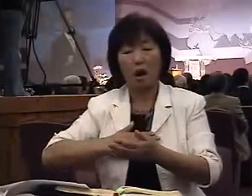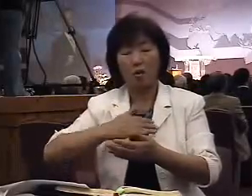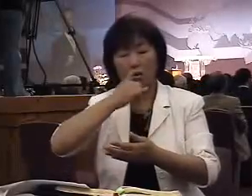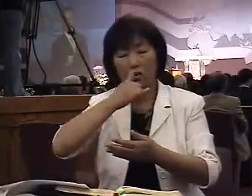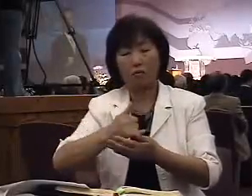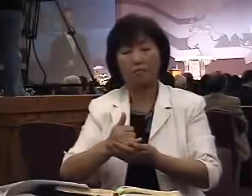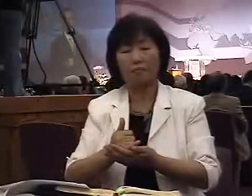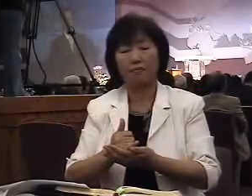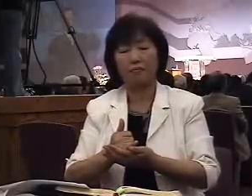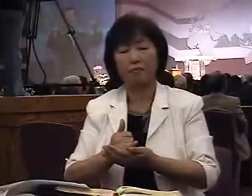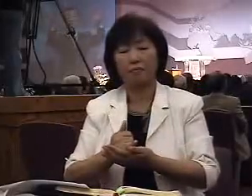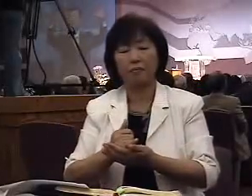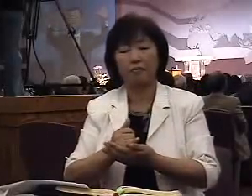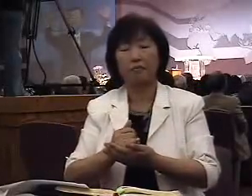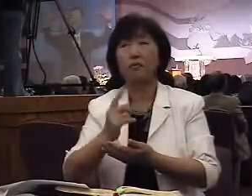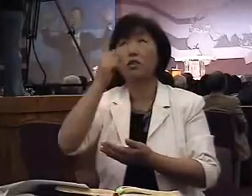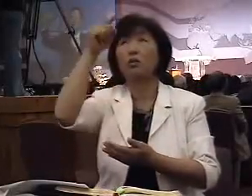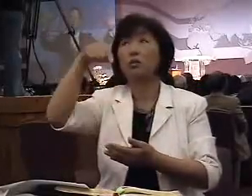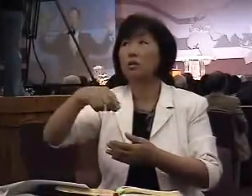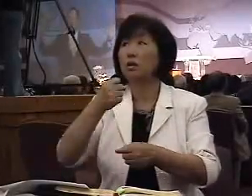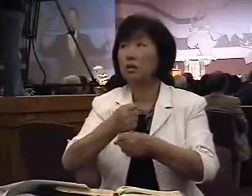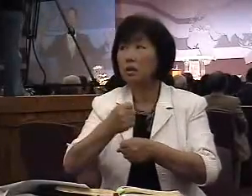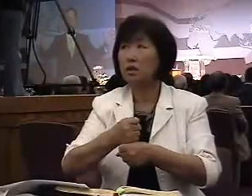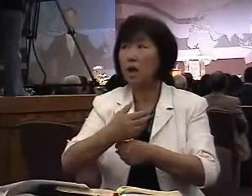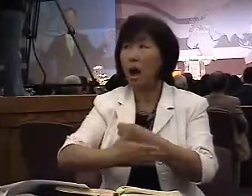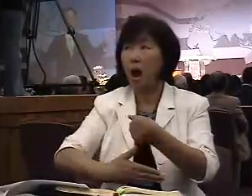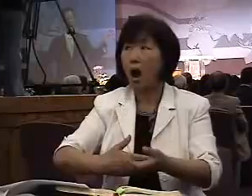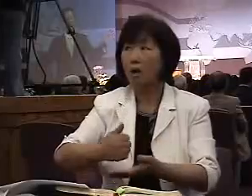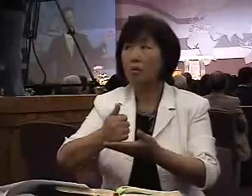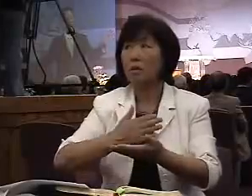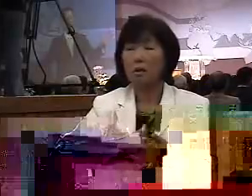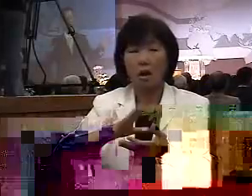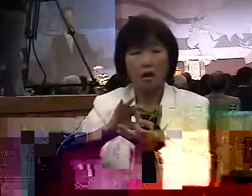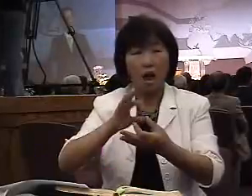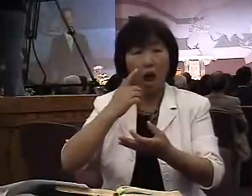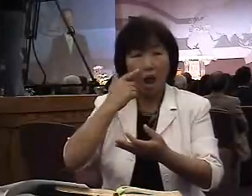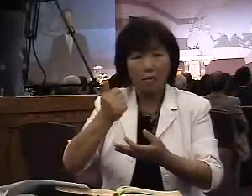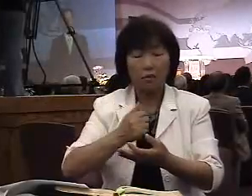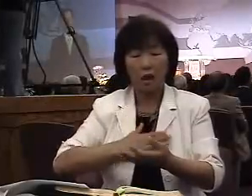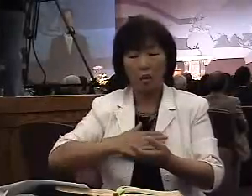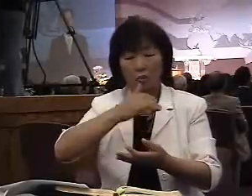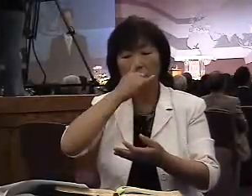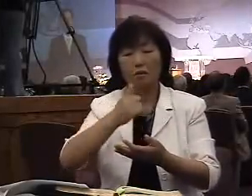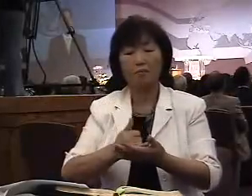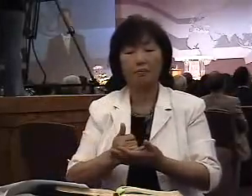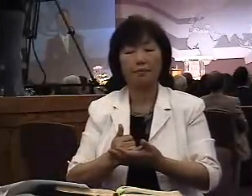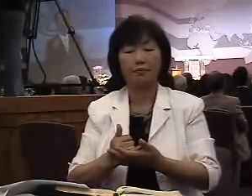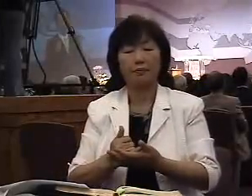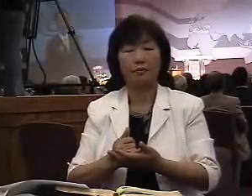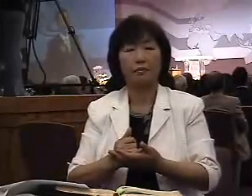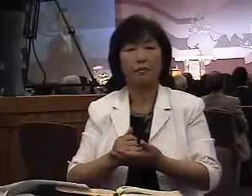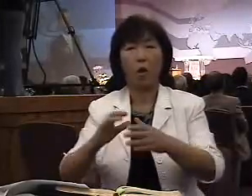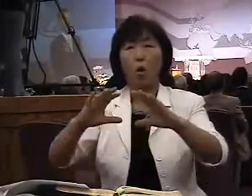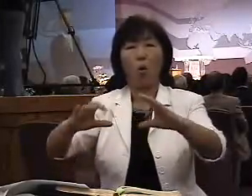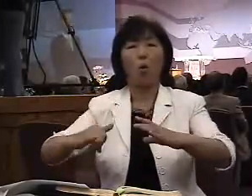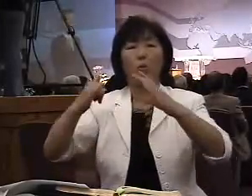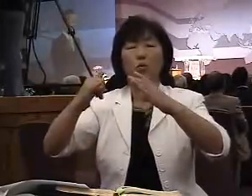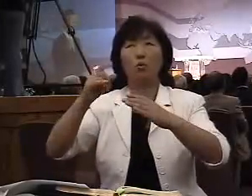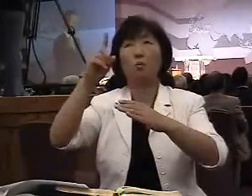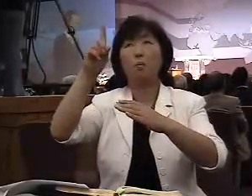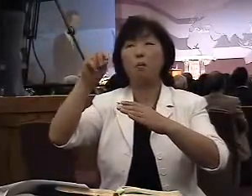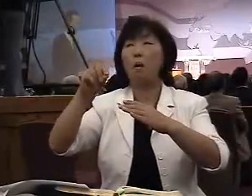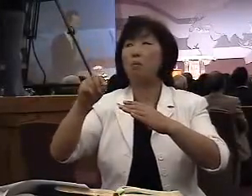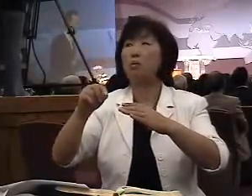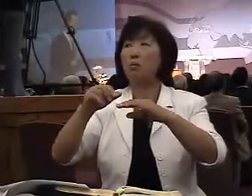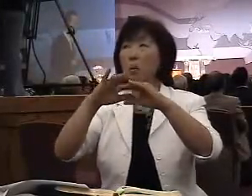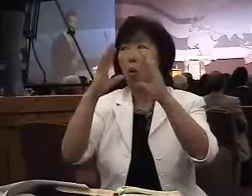하나님을 아버지로. 천지를 지으신 하나님을 나의 아버지로 알고 있습니다. 우주 만물을 지으신 하나님을